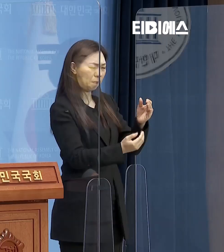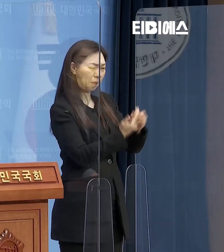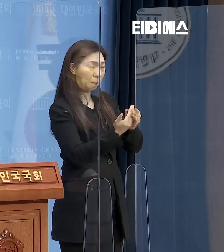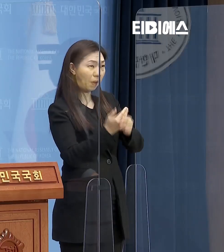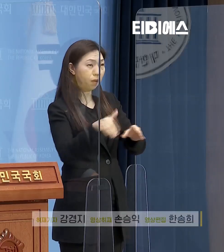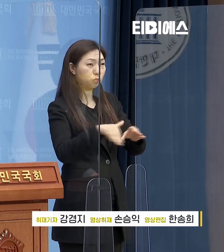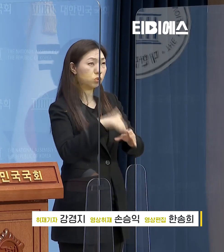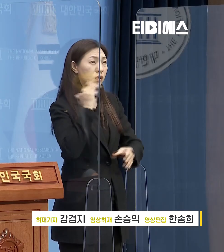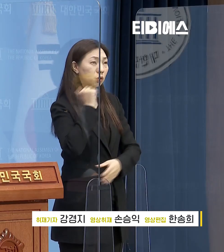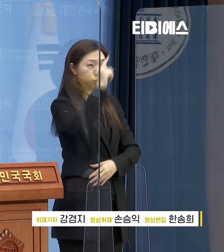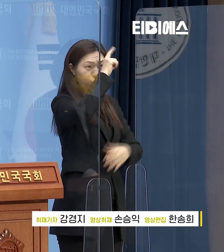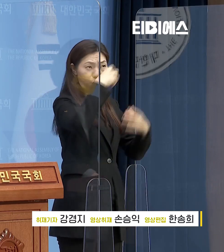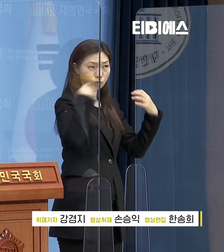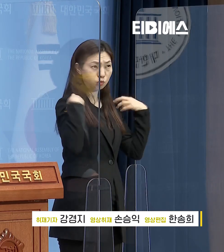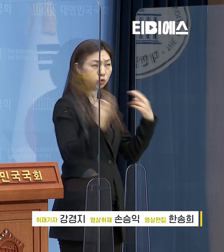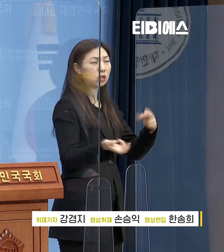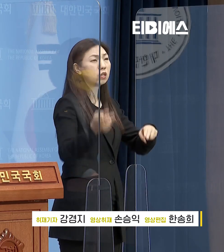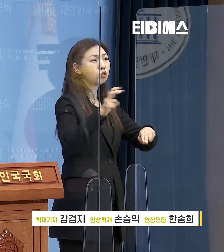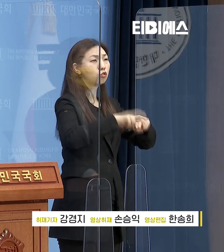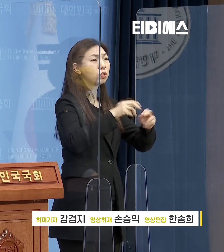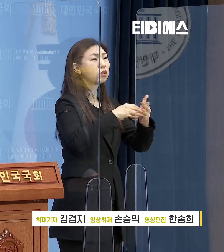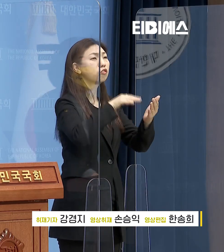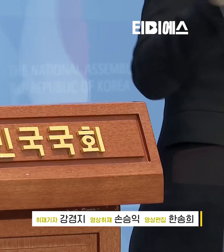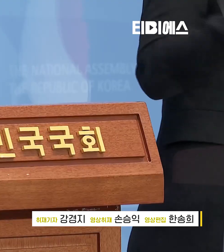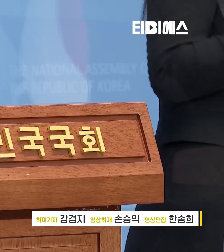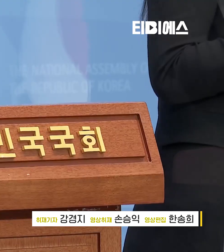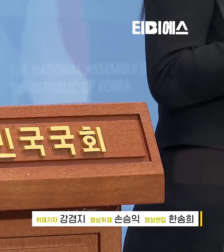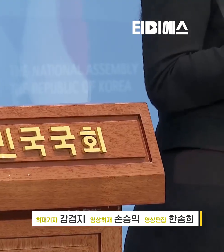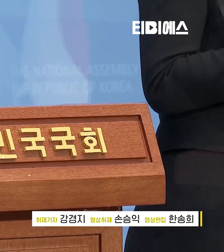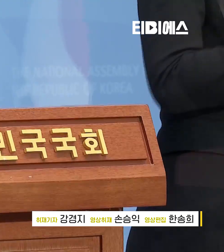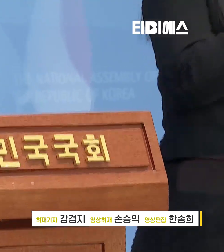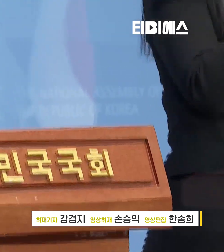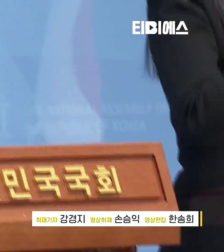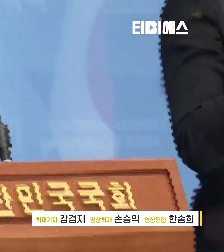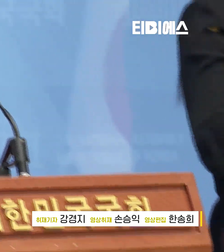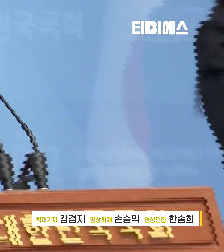없습니다. 28번째의 정책이 나왔지만 저와